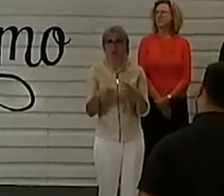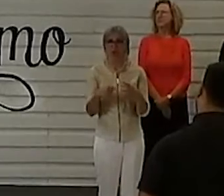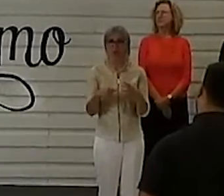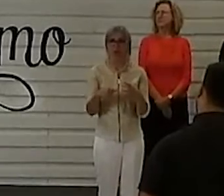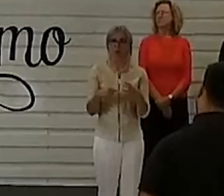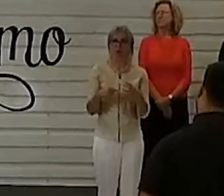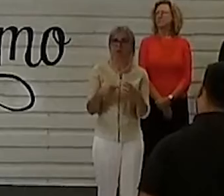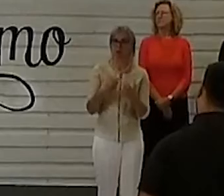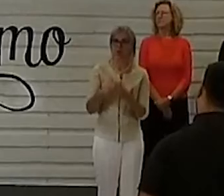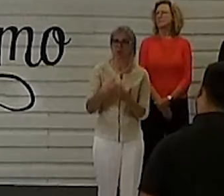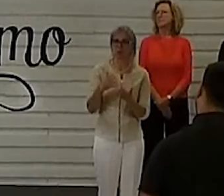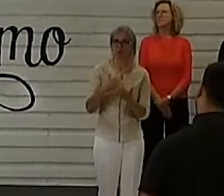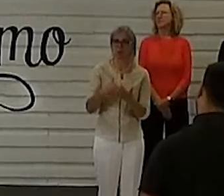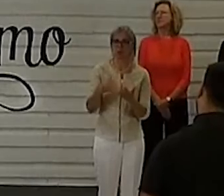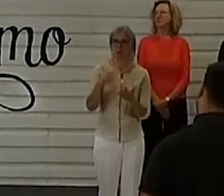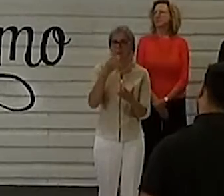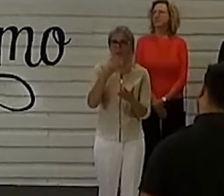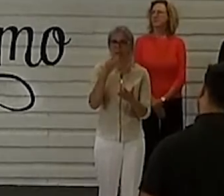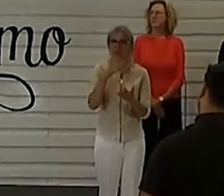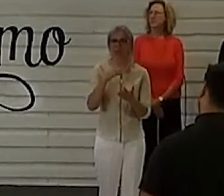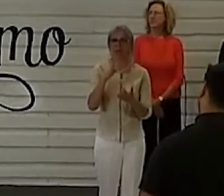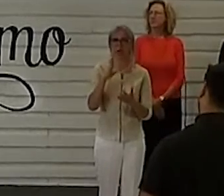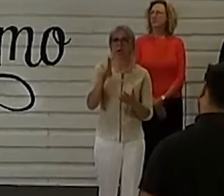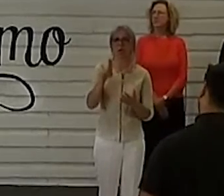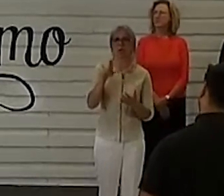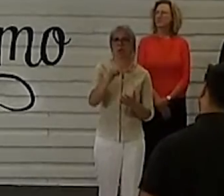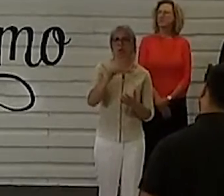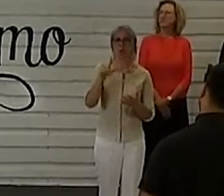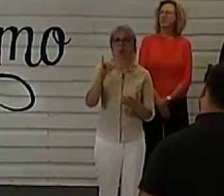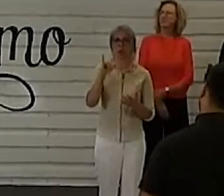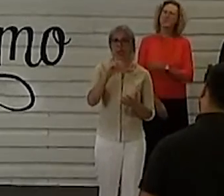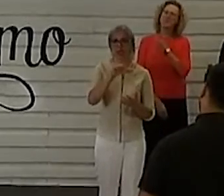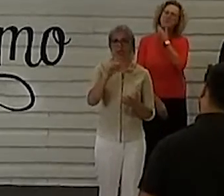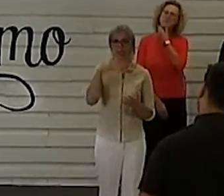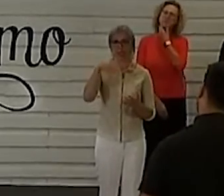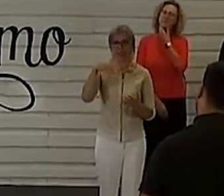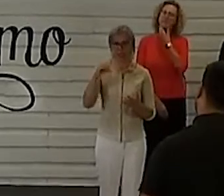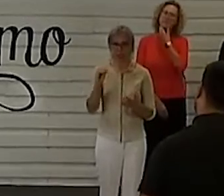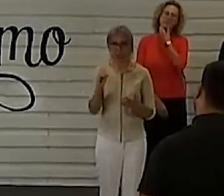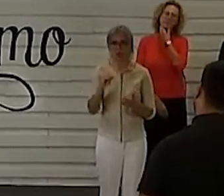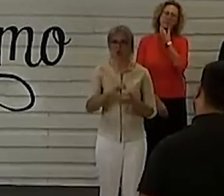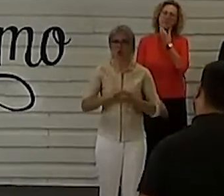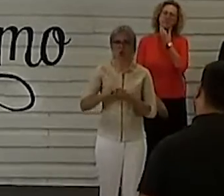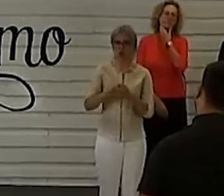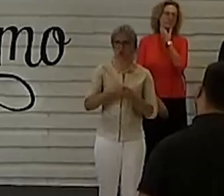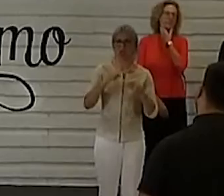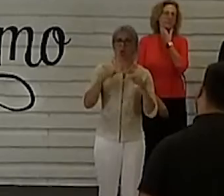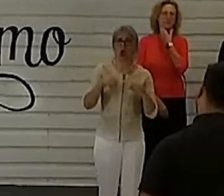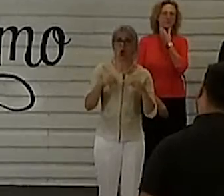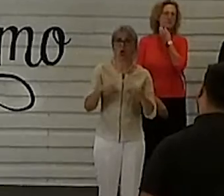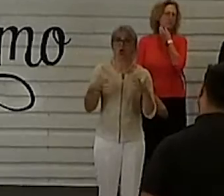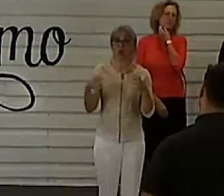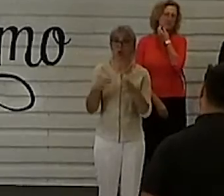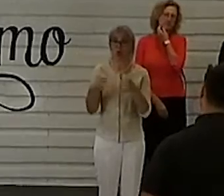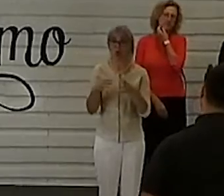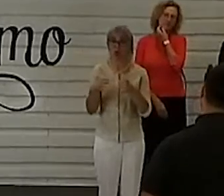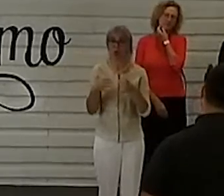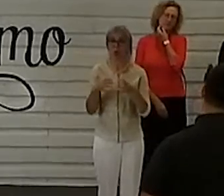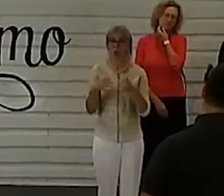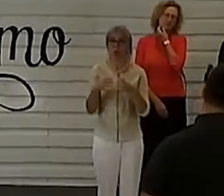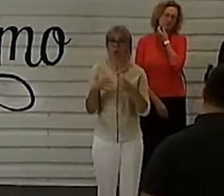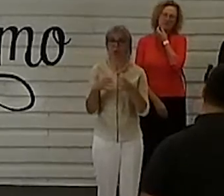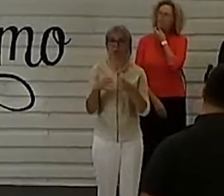questo ministero meraviglioso, parlare sul bullismo. E se andate a vedere, proprio questa mattina parlavo con Enzo, il